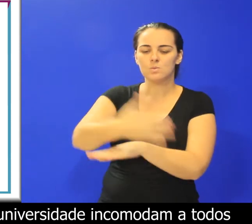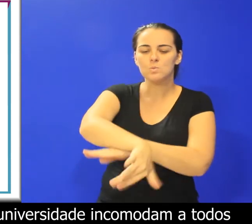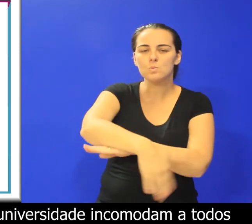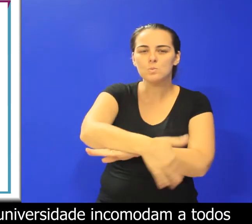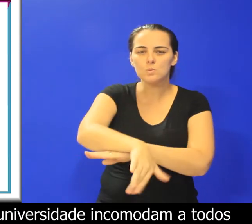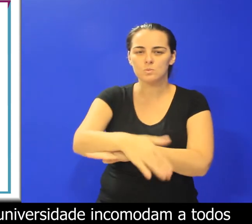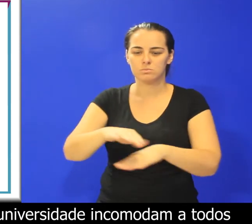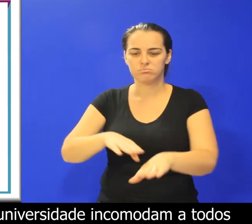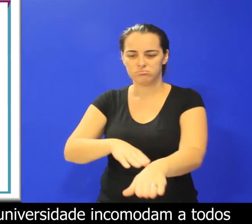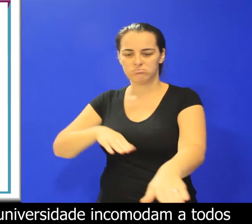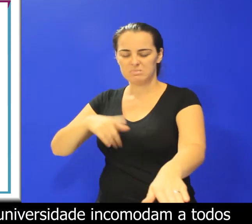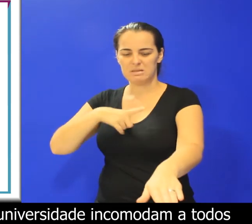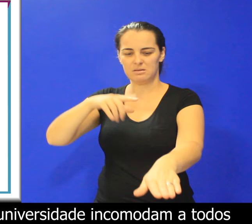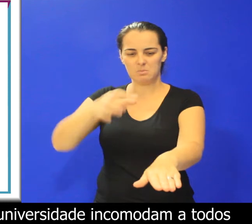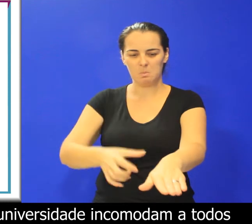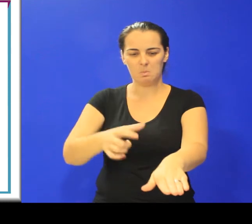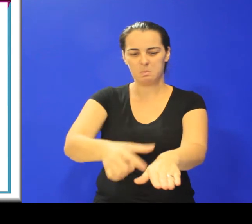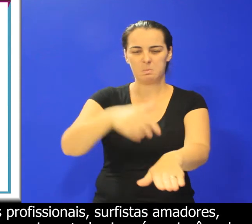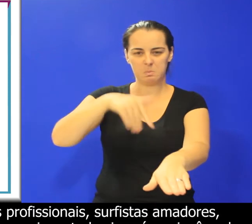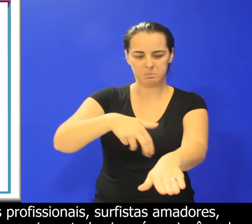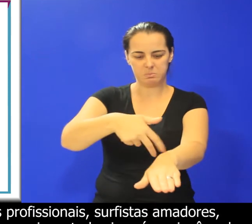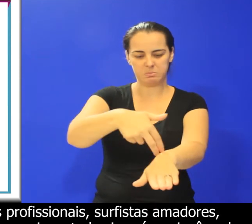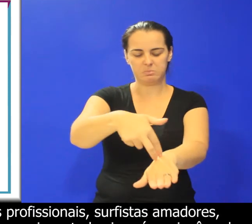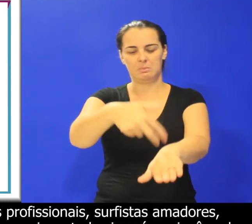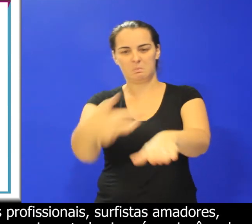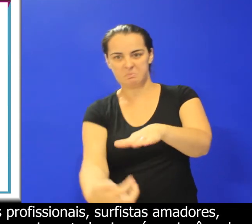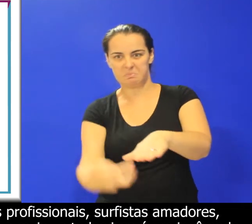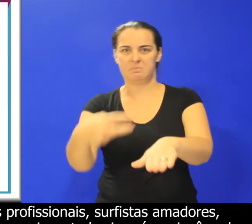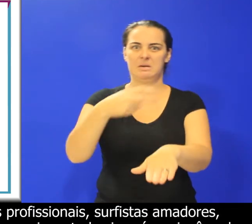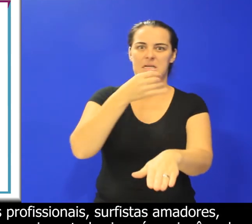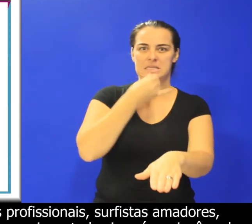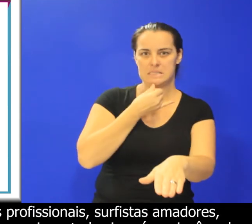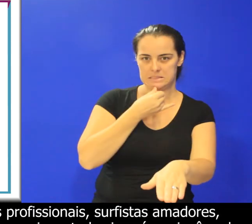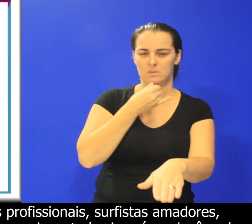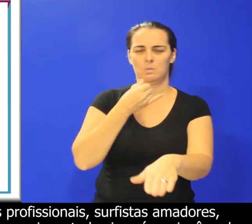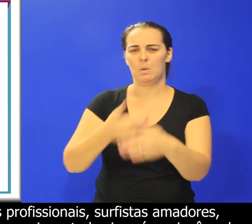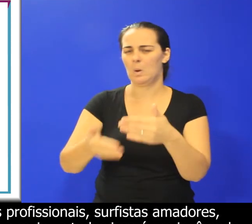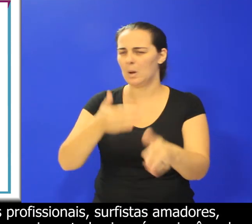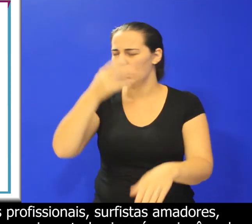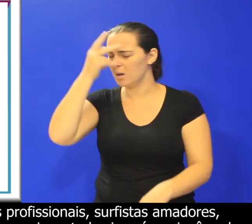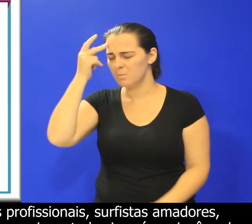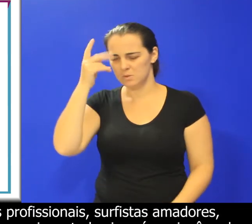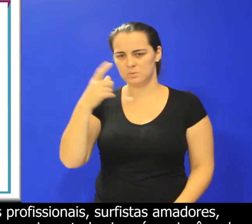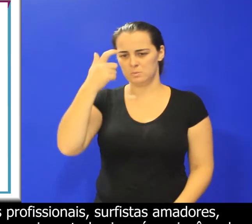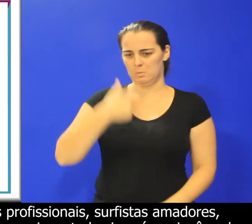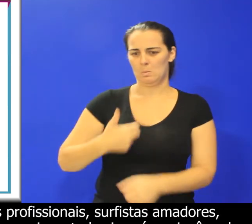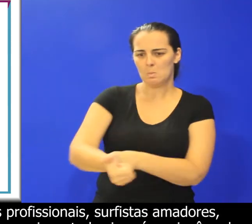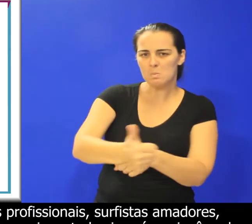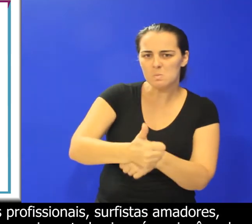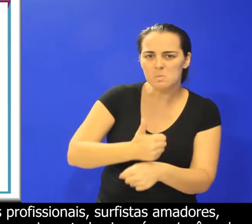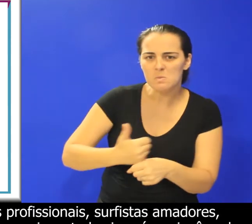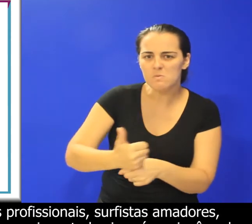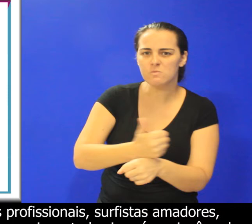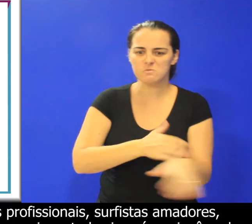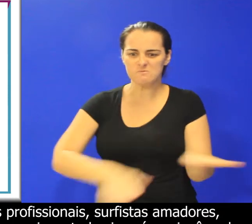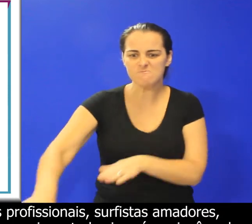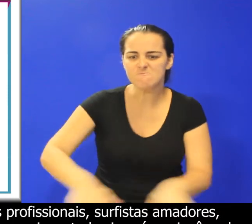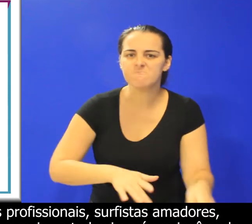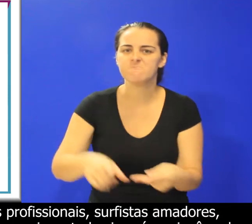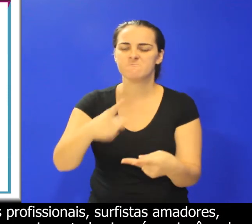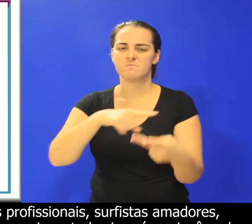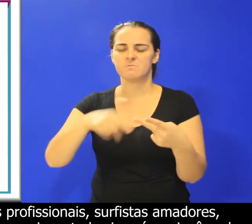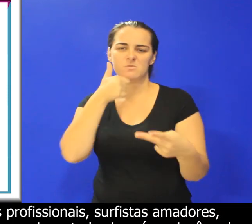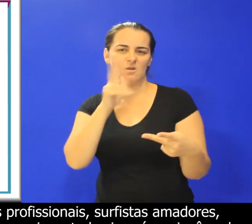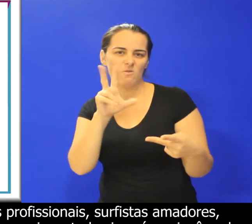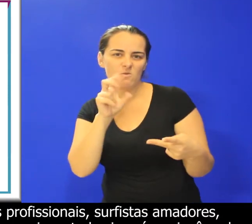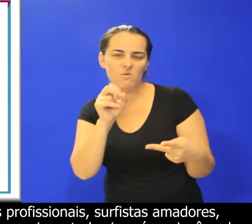da universidade incomodam a todos: pedestres, ciclistas, patinetistas profissionais, surfistas amadores,